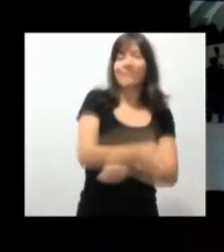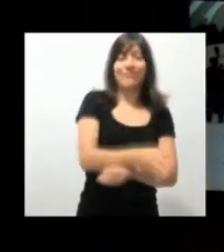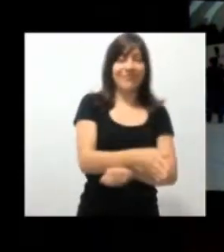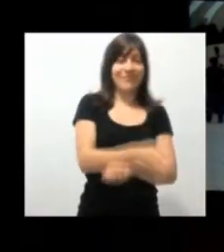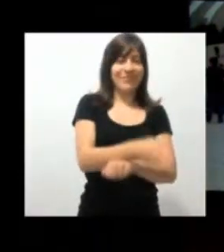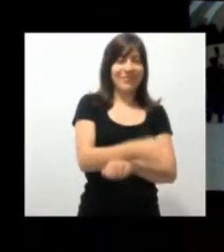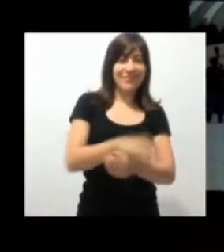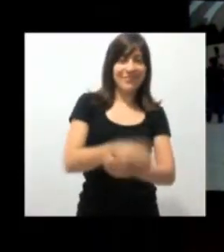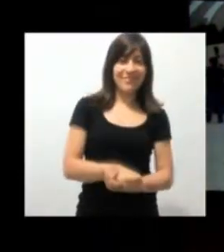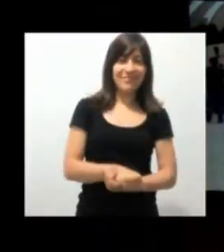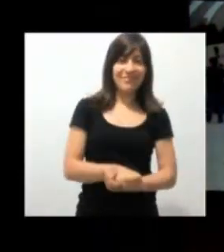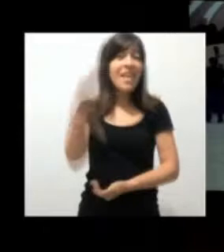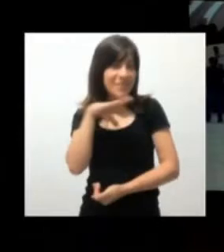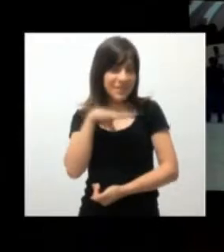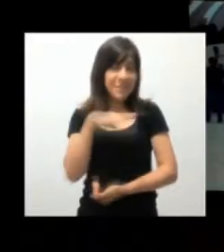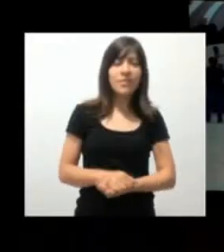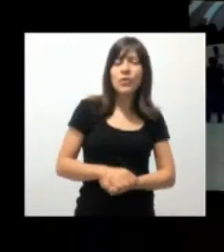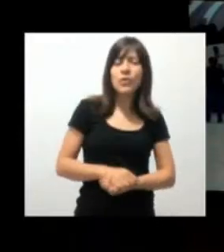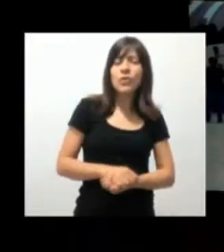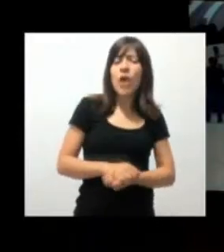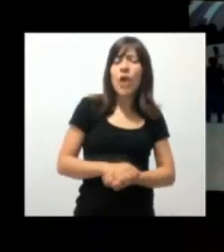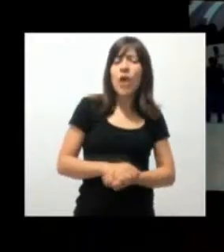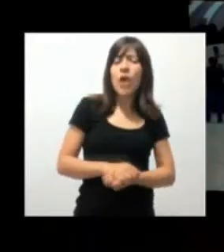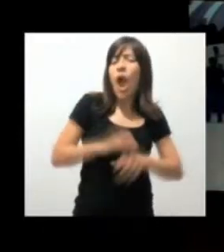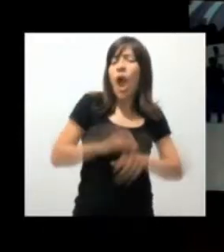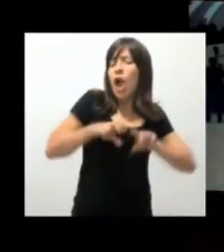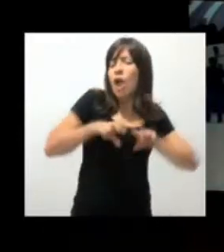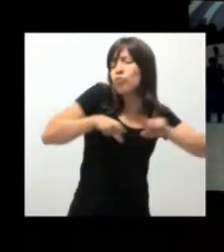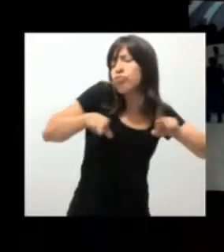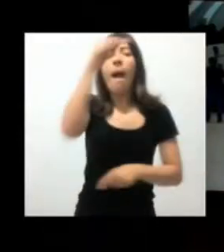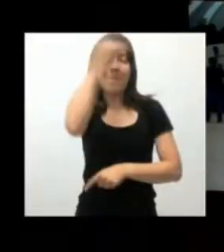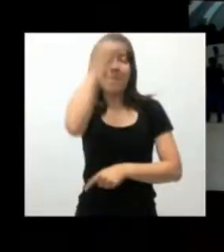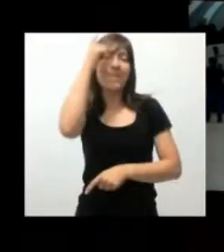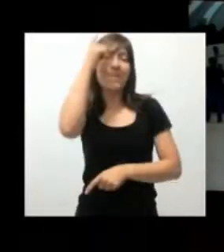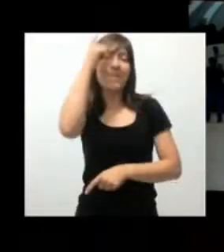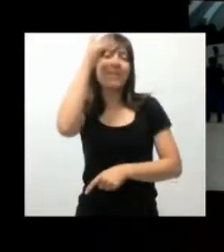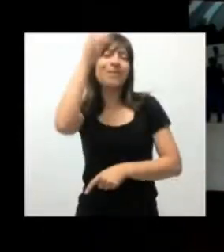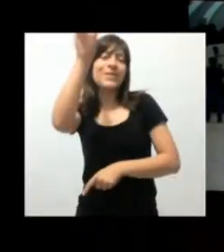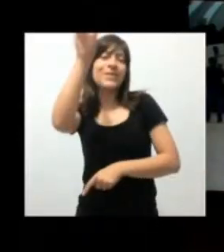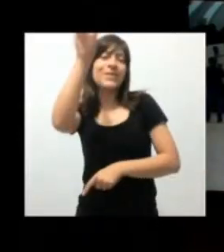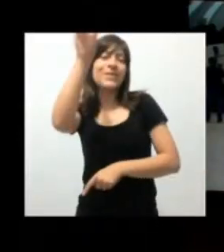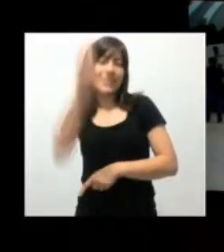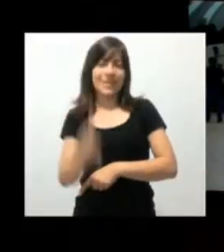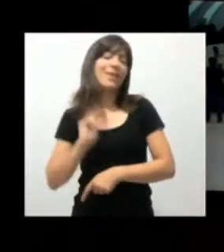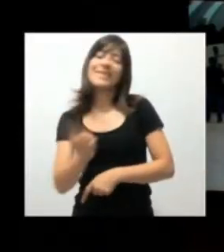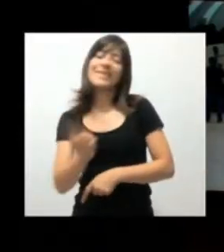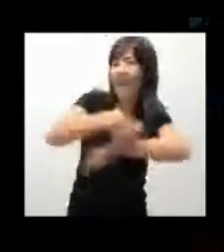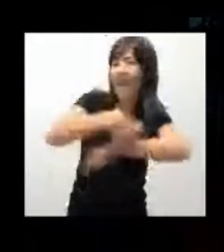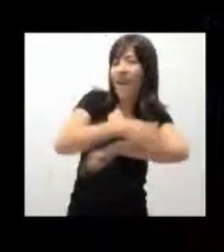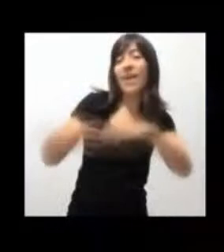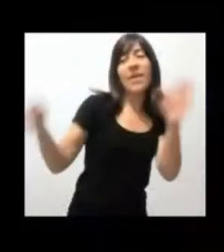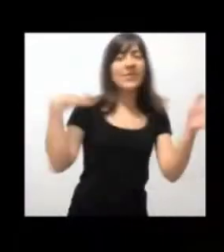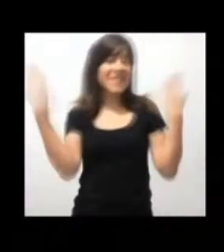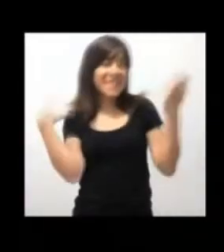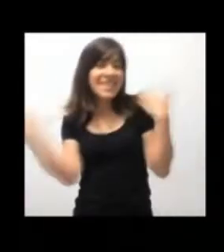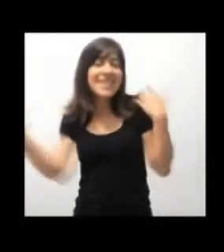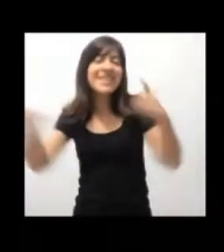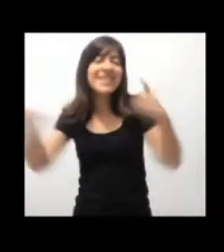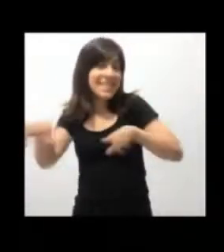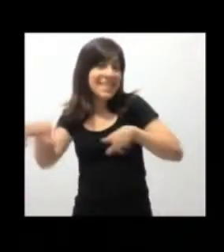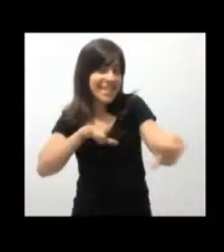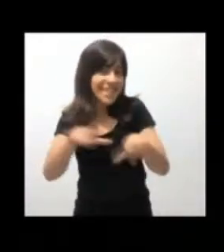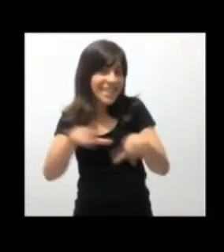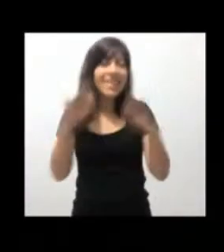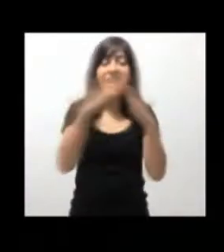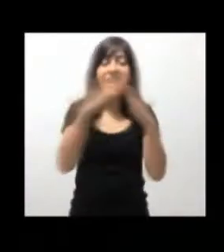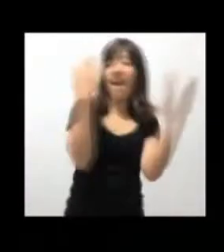na rua, andando para lá, para cá, indo trabalhar, indo para a escola, indo passear. Chicago é uma cidade que te